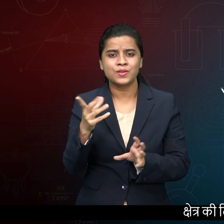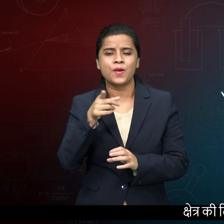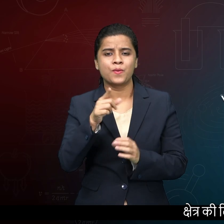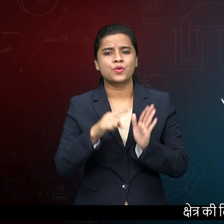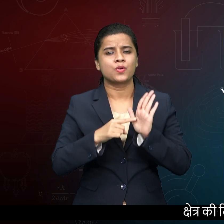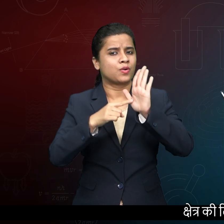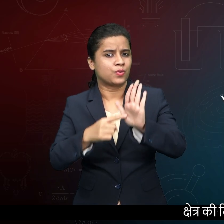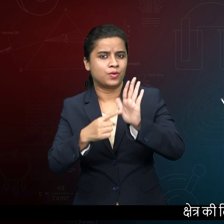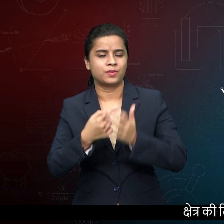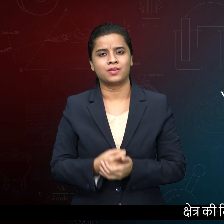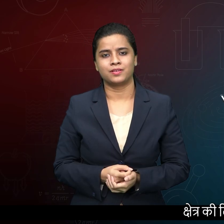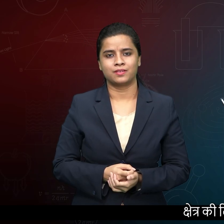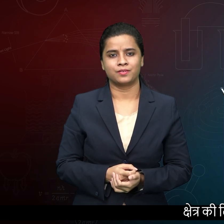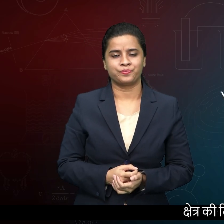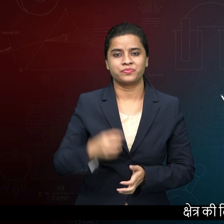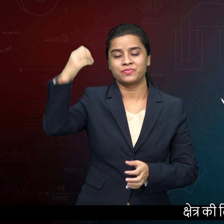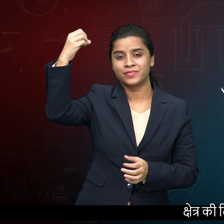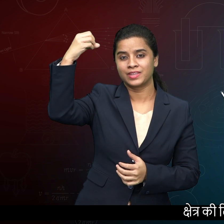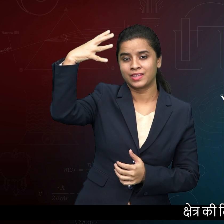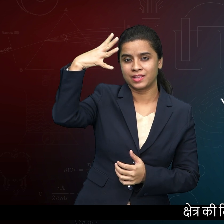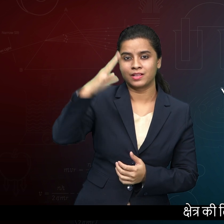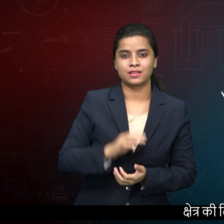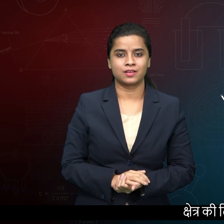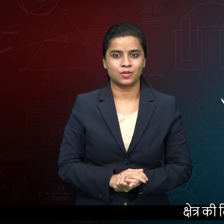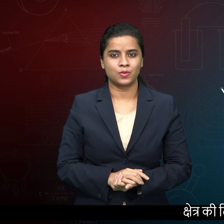दिशा भी उलट जाती है।